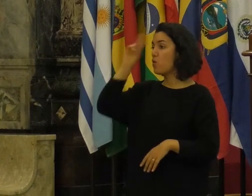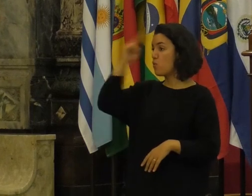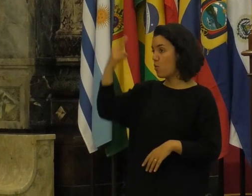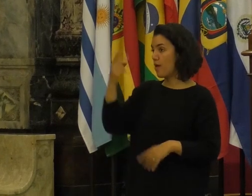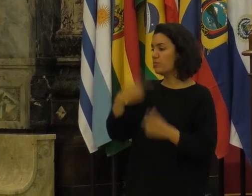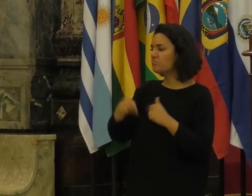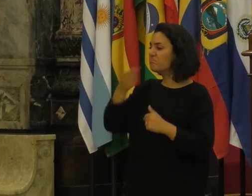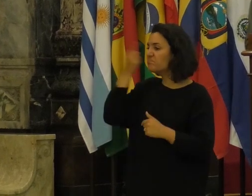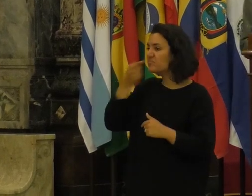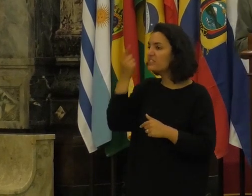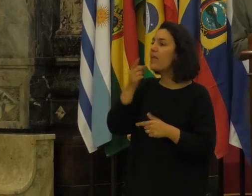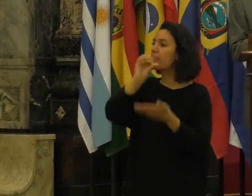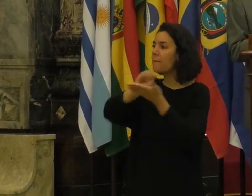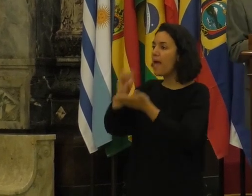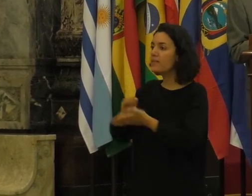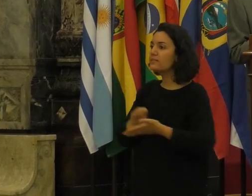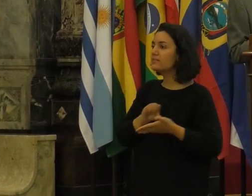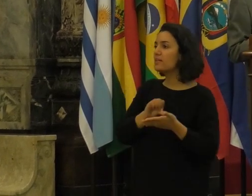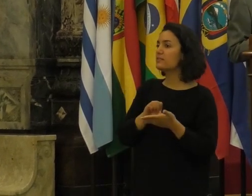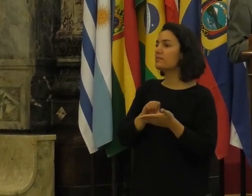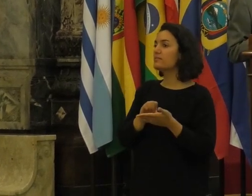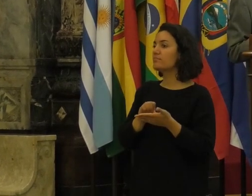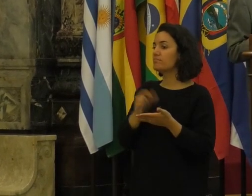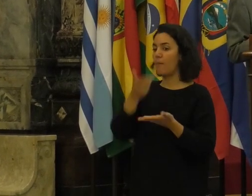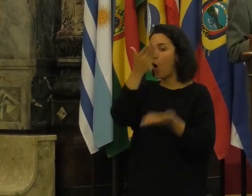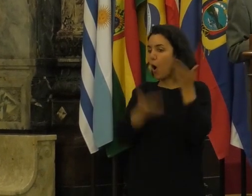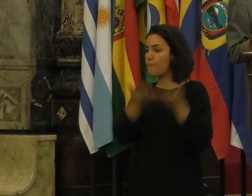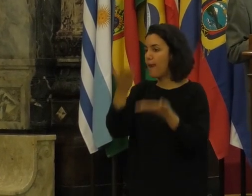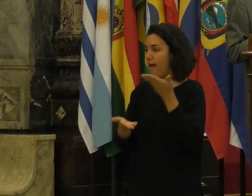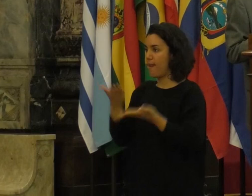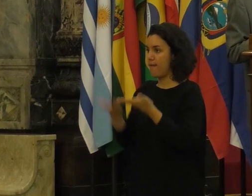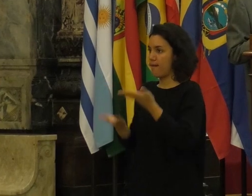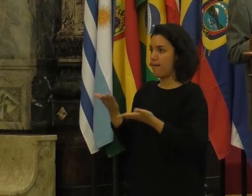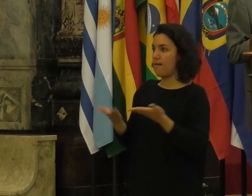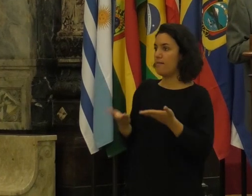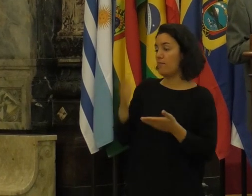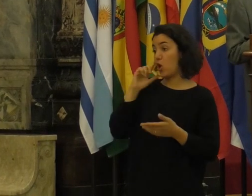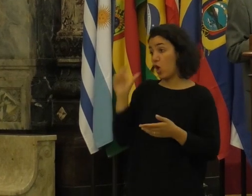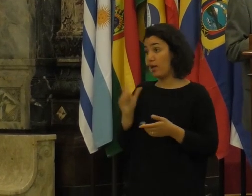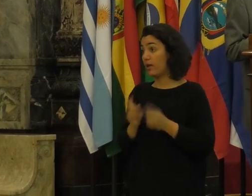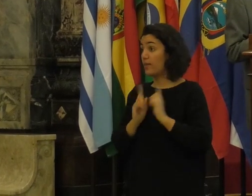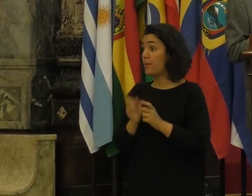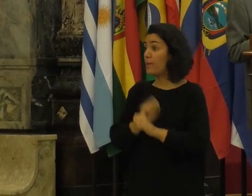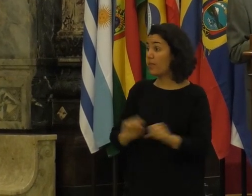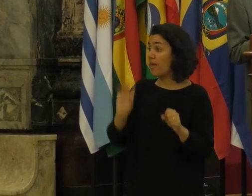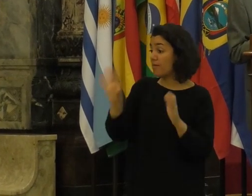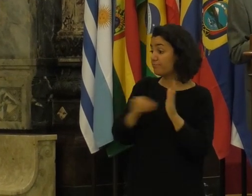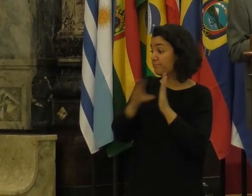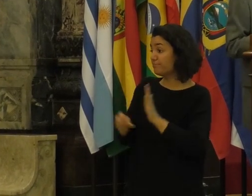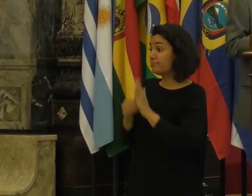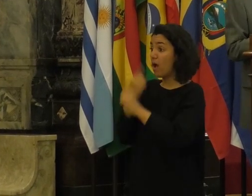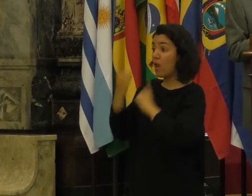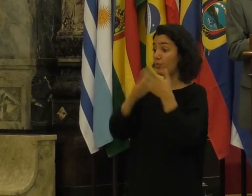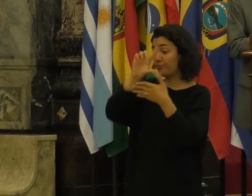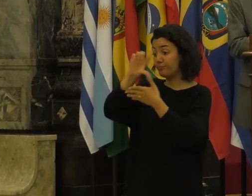países interesantes para hacer esta comparación. Lógicamente también hubiera podido ser incluido en algunos países